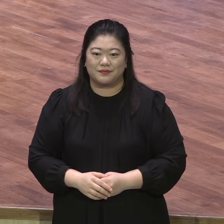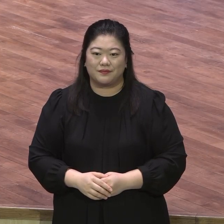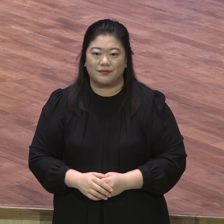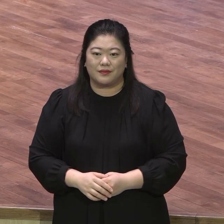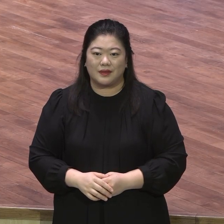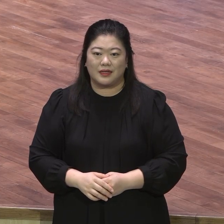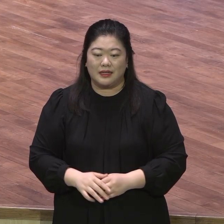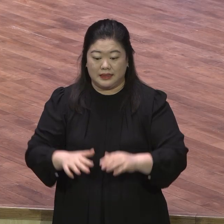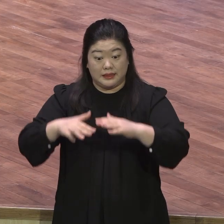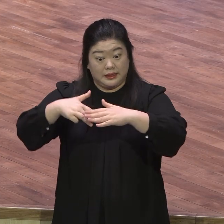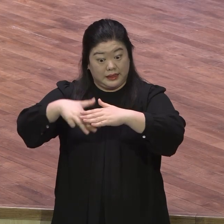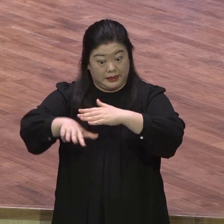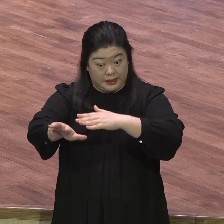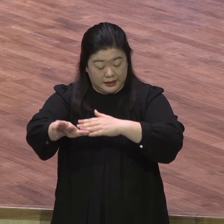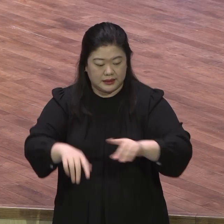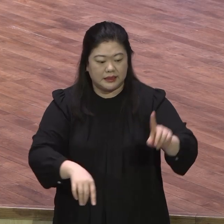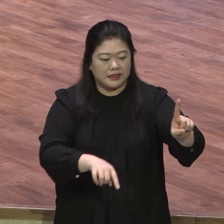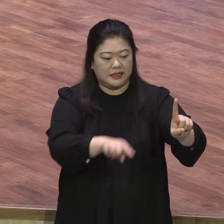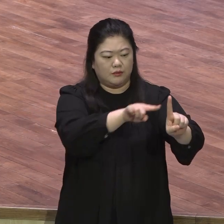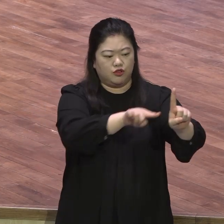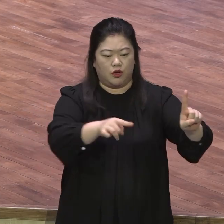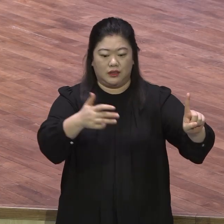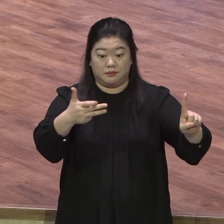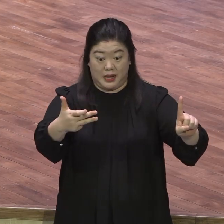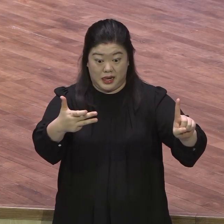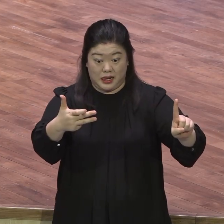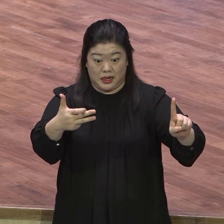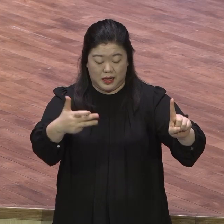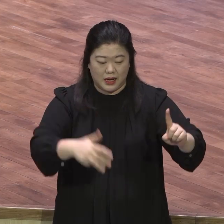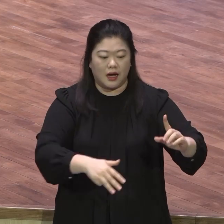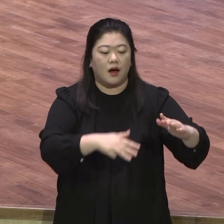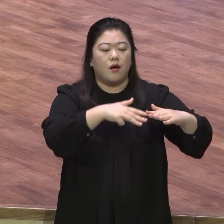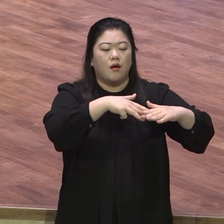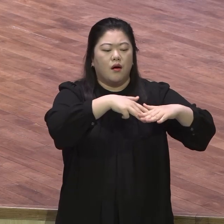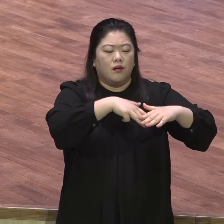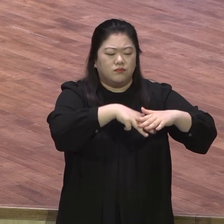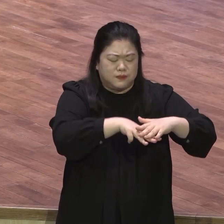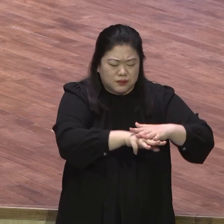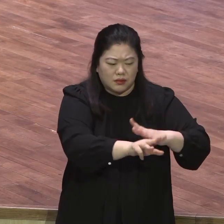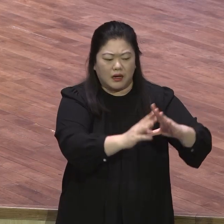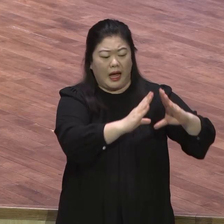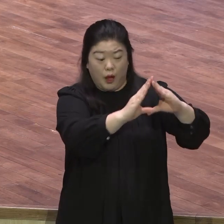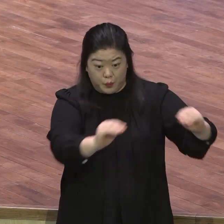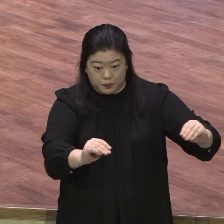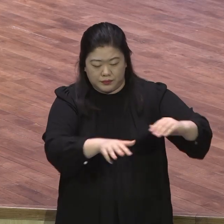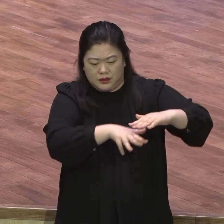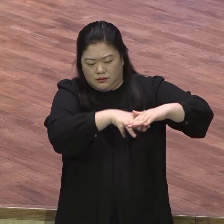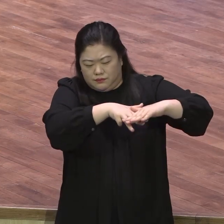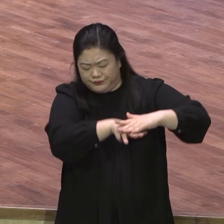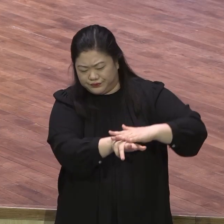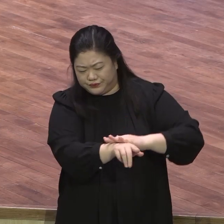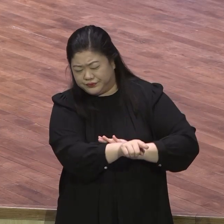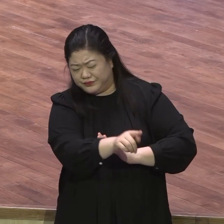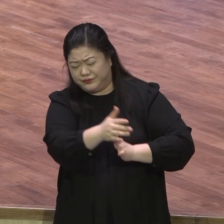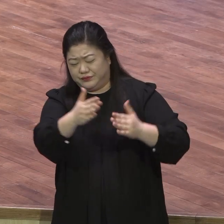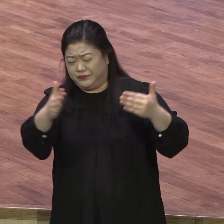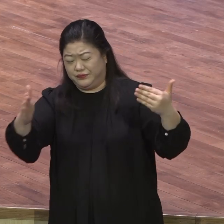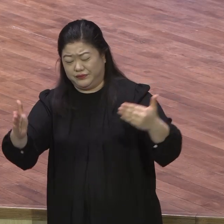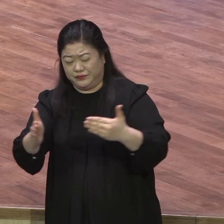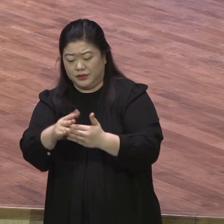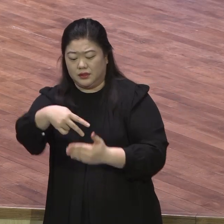18장까지입니다. 1장부터 18장까지는 출애굽입니다. 출애굽에서 신하상까지예요. 출애굽에서 신하상까지 여정을 기록해놨고